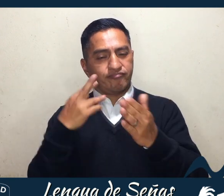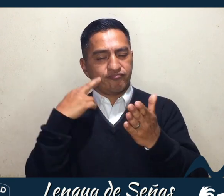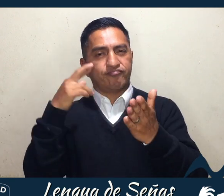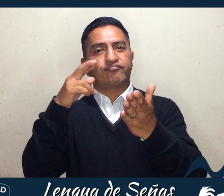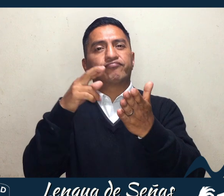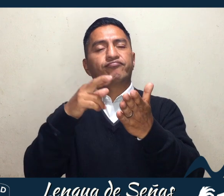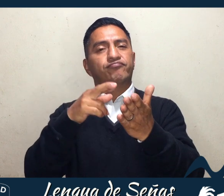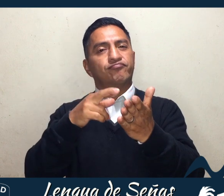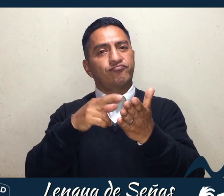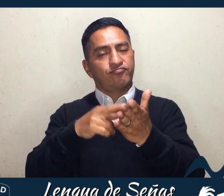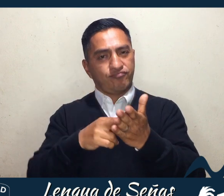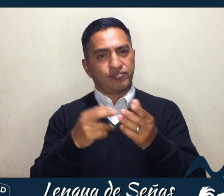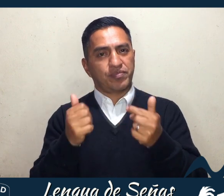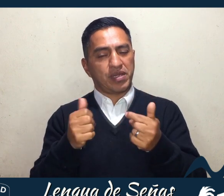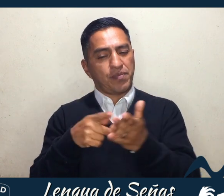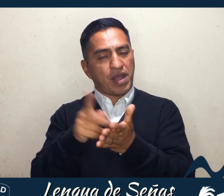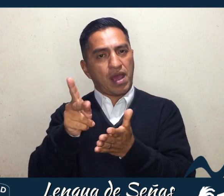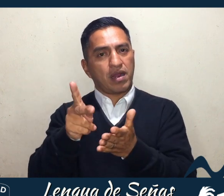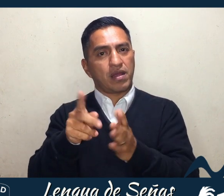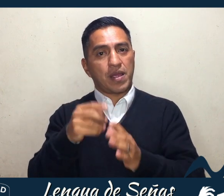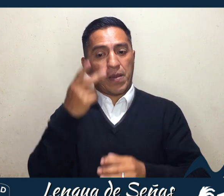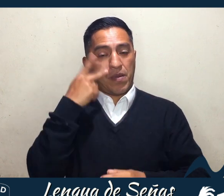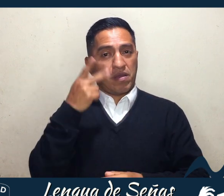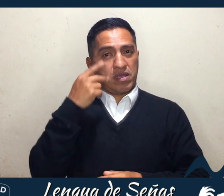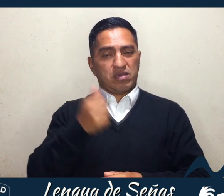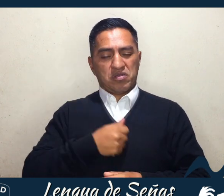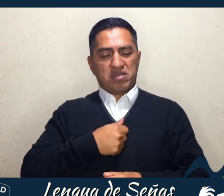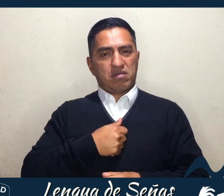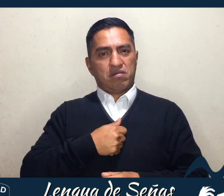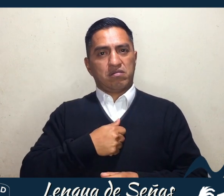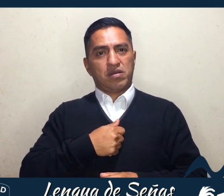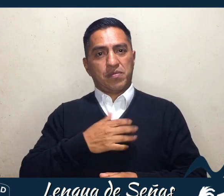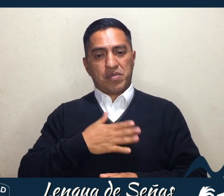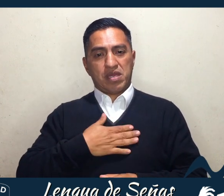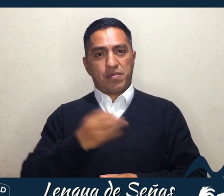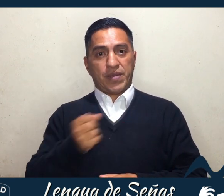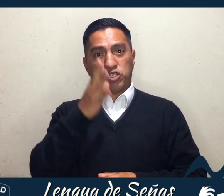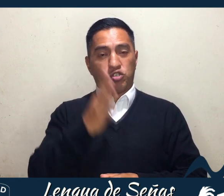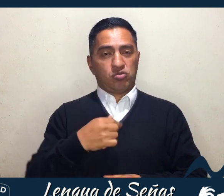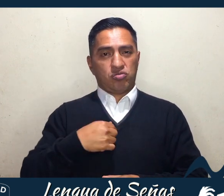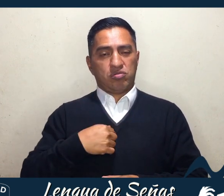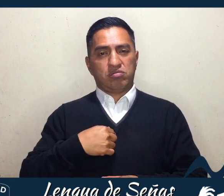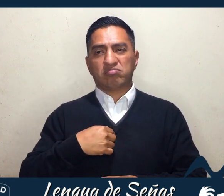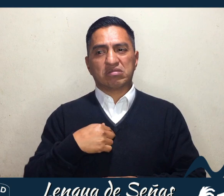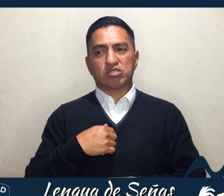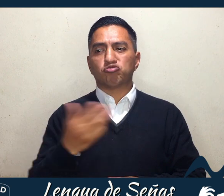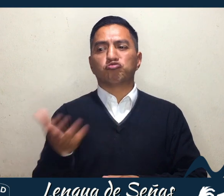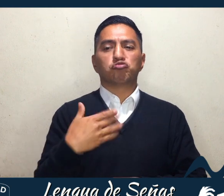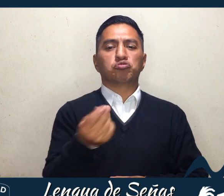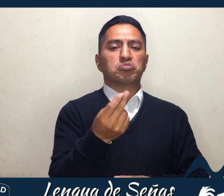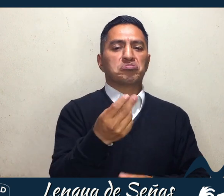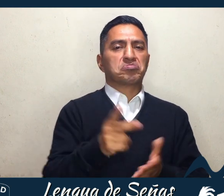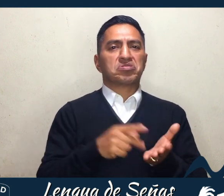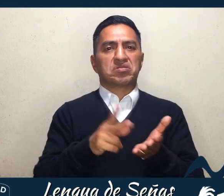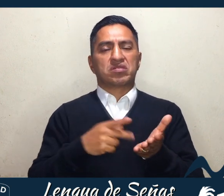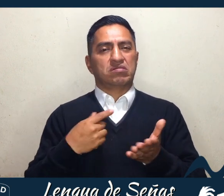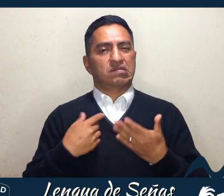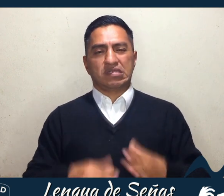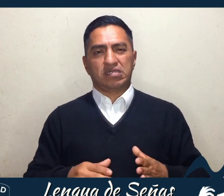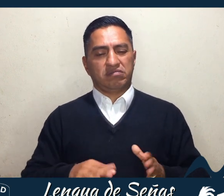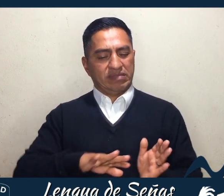apostolado, estaba diciéndoles de que él no quiso aprovechar de su derecho, pero que no era malo también que se